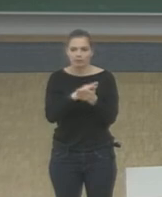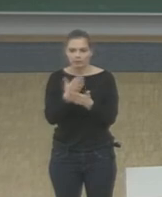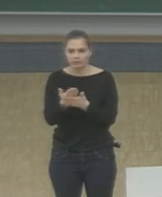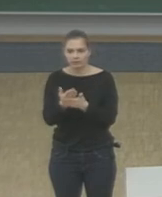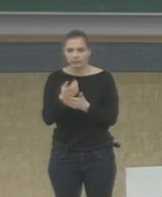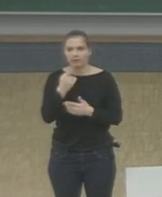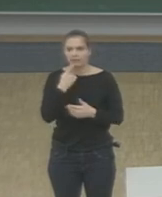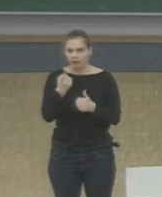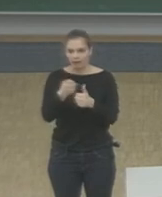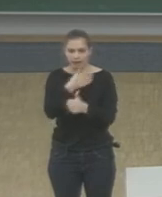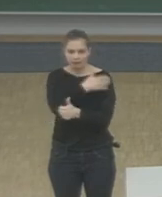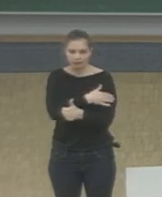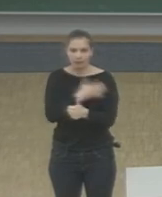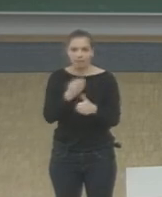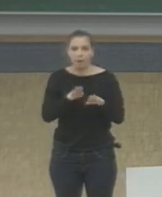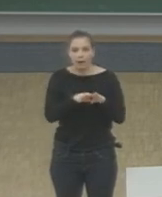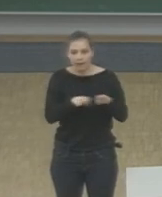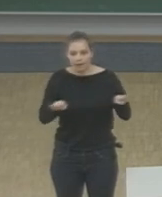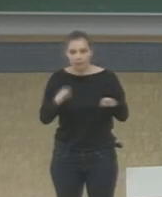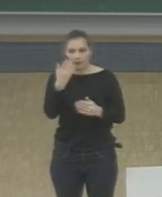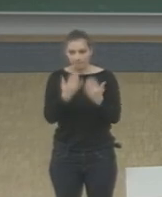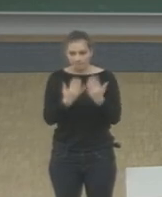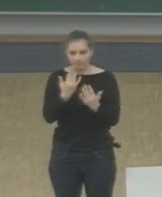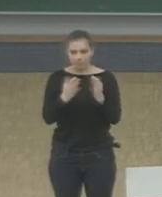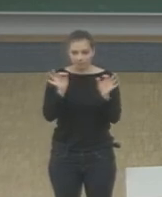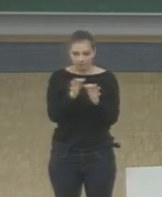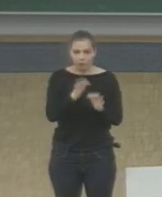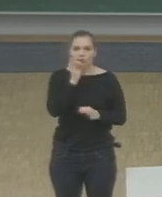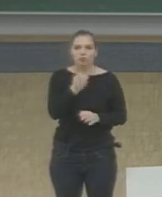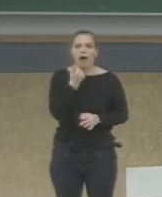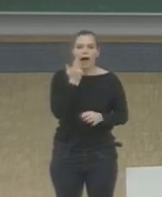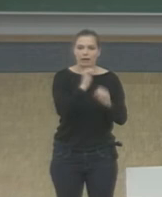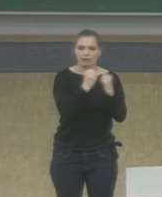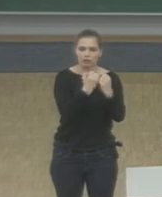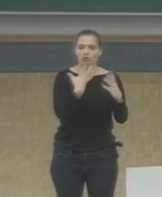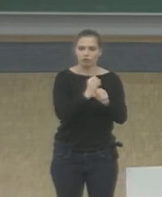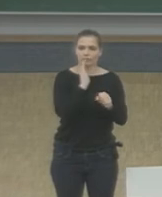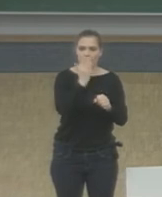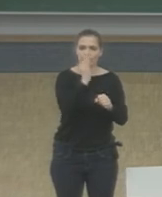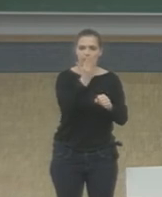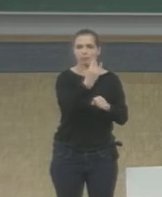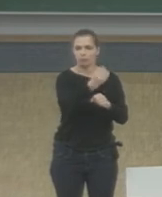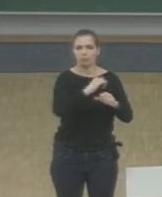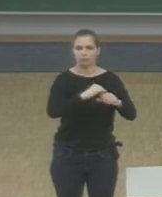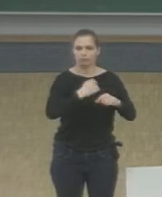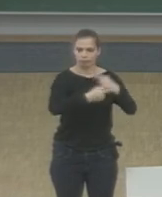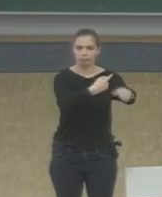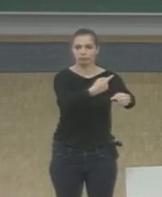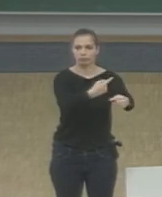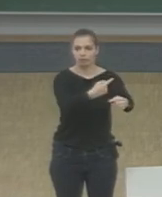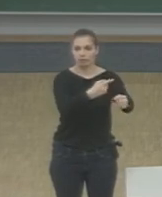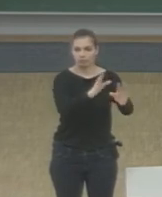einerseits elementare mathematische Fertigkeiten zur Bewältigung konkreter Alltagssituationen einsetzen zu können